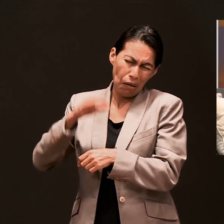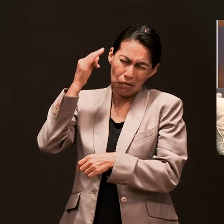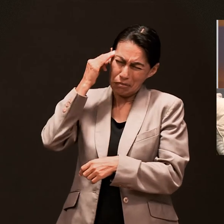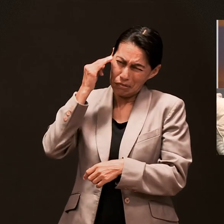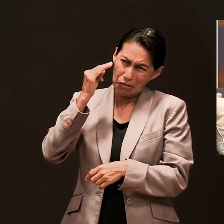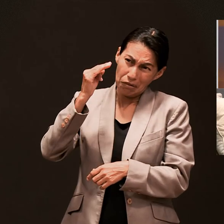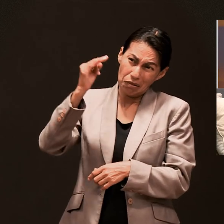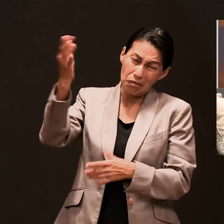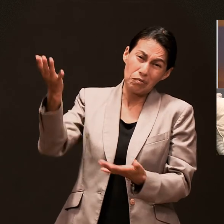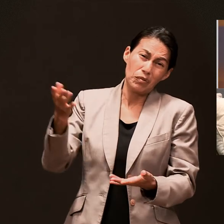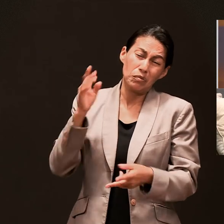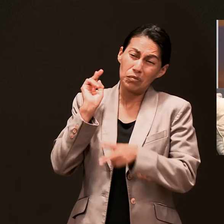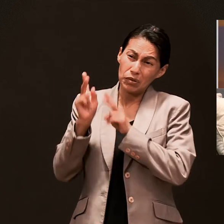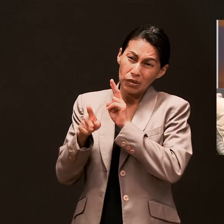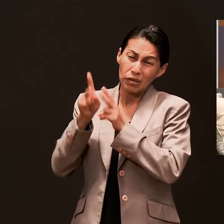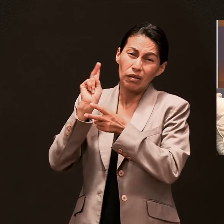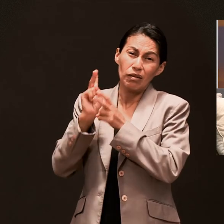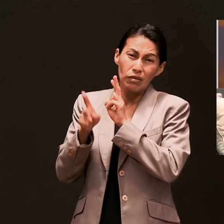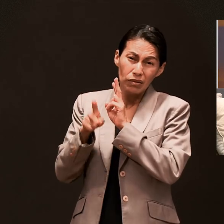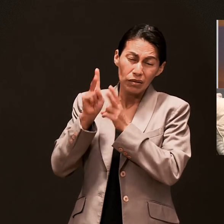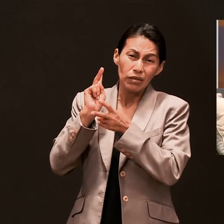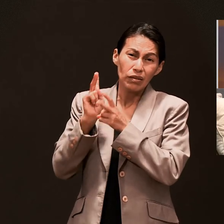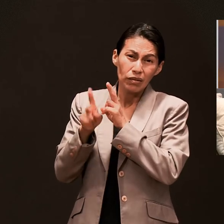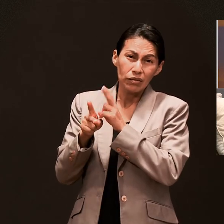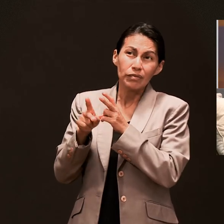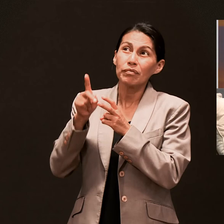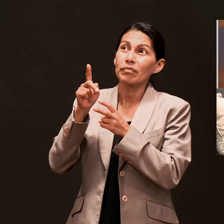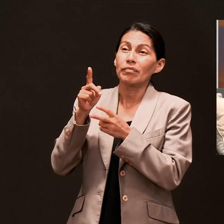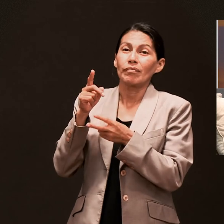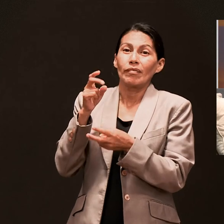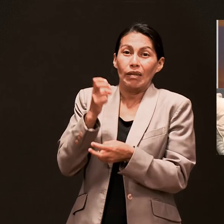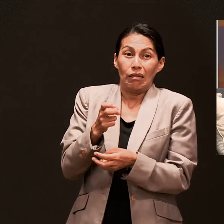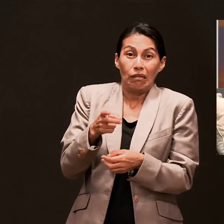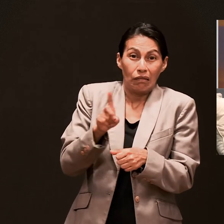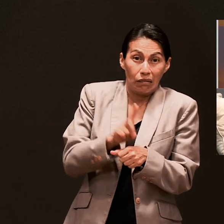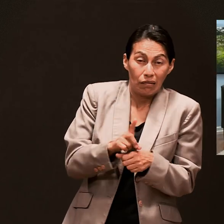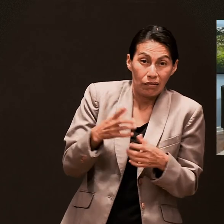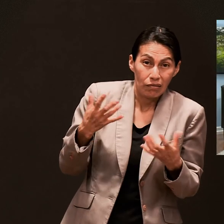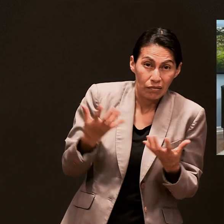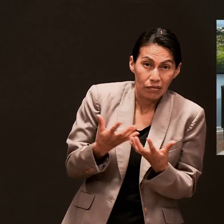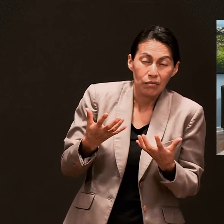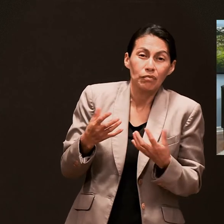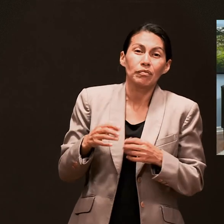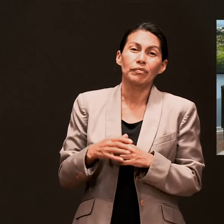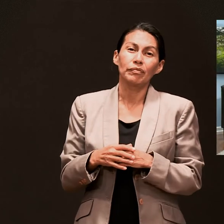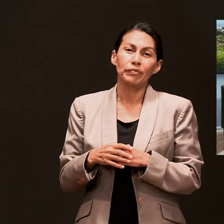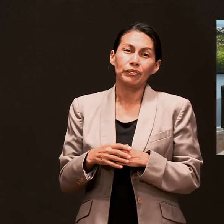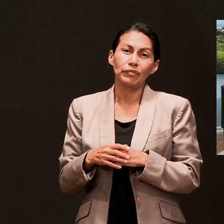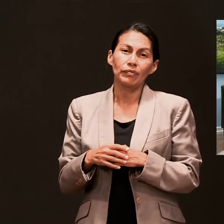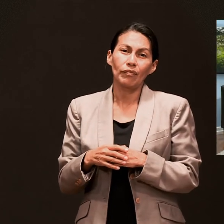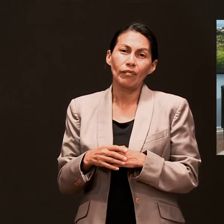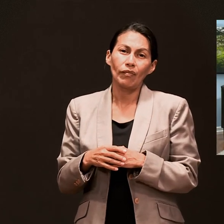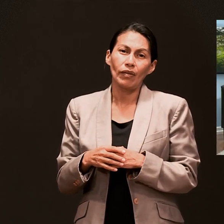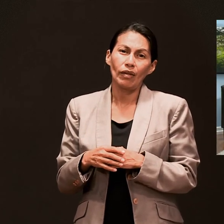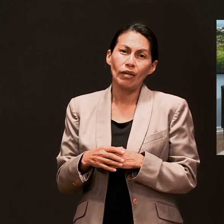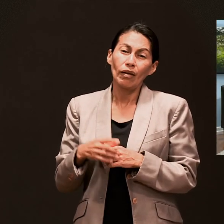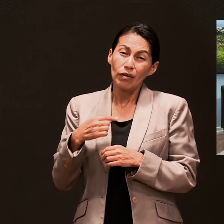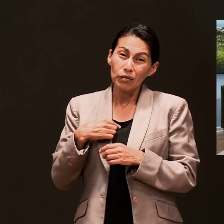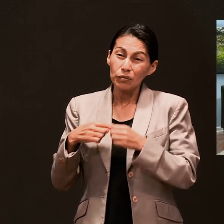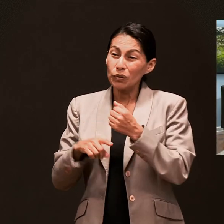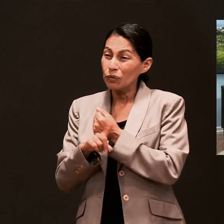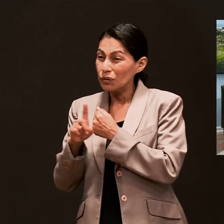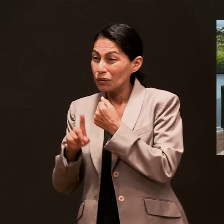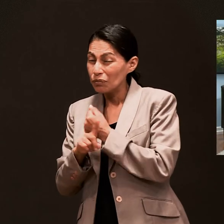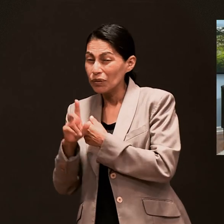pastor vamos a tardar mucho mucho más soltandole todo lo que lo que hicimos ese día y